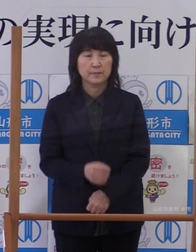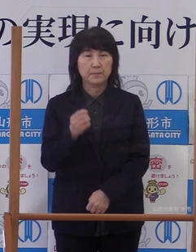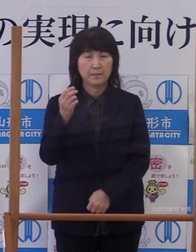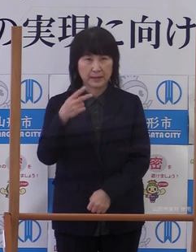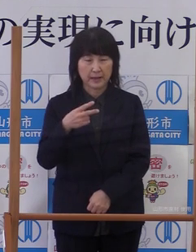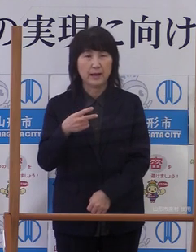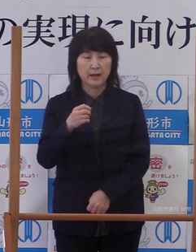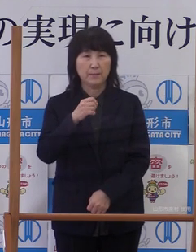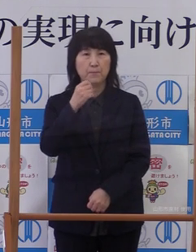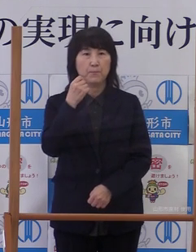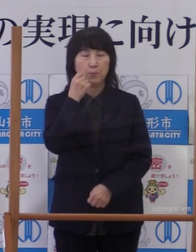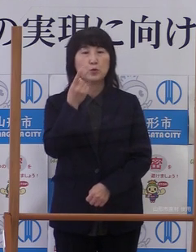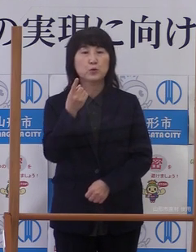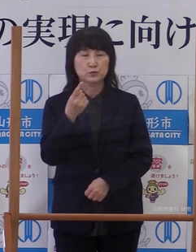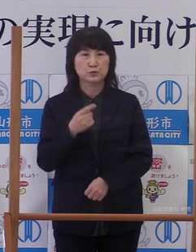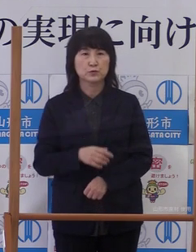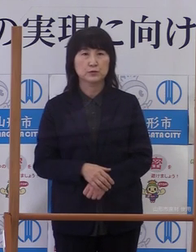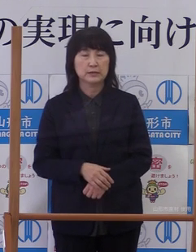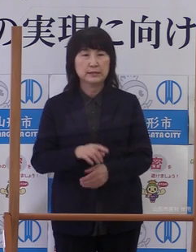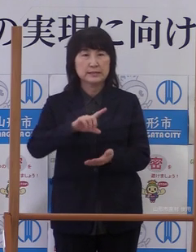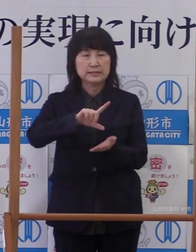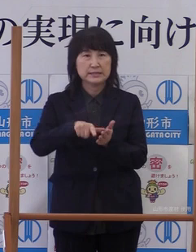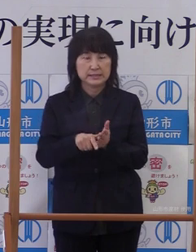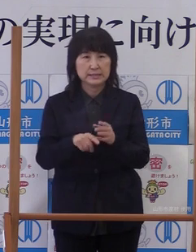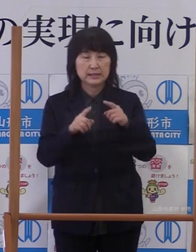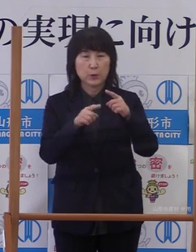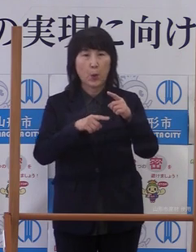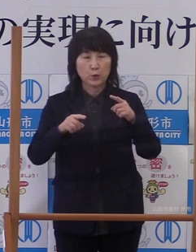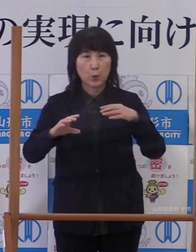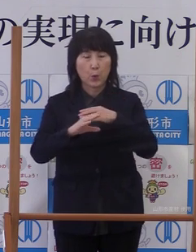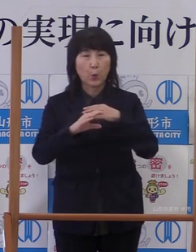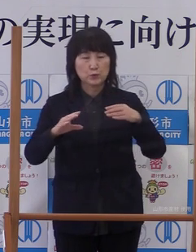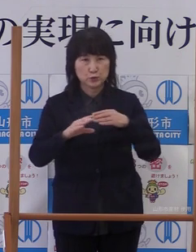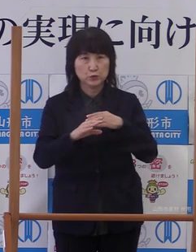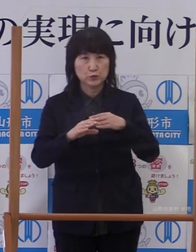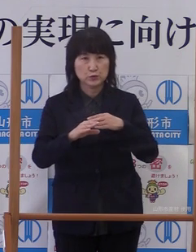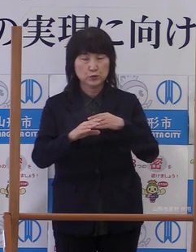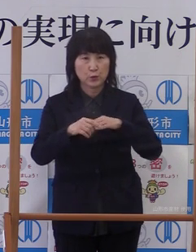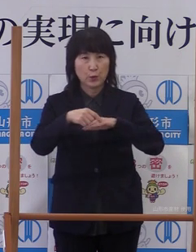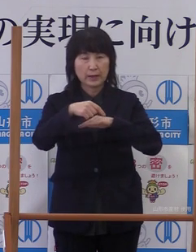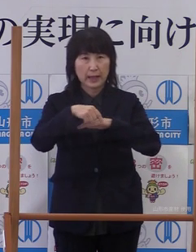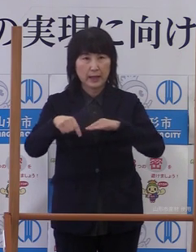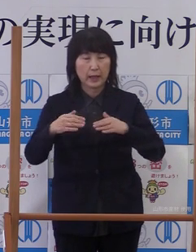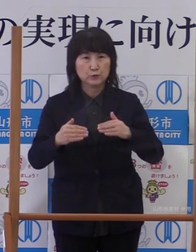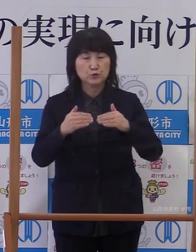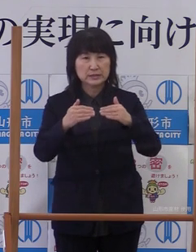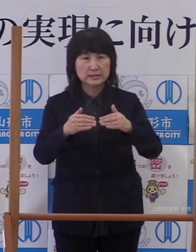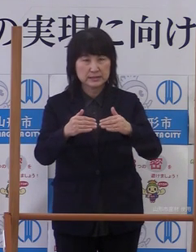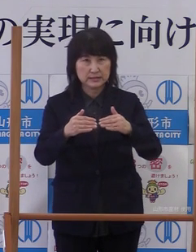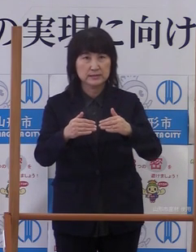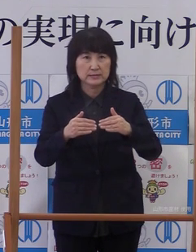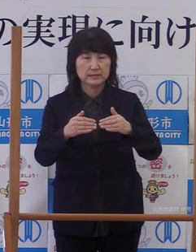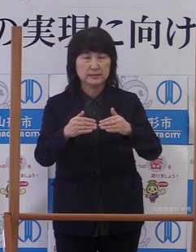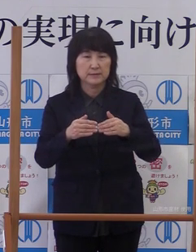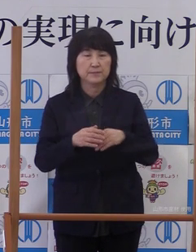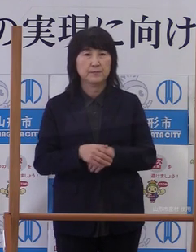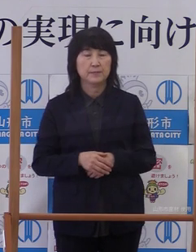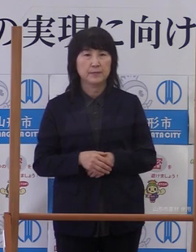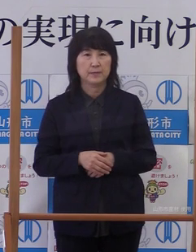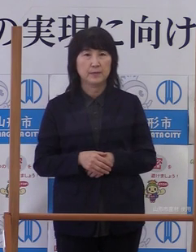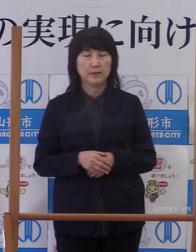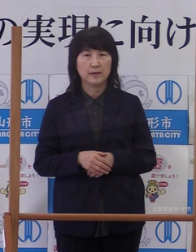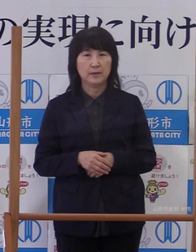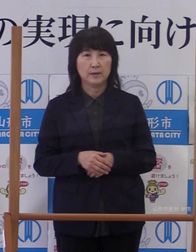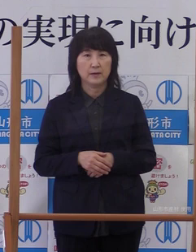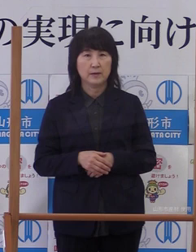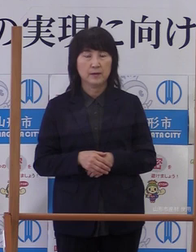またもう一つですね、地域公共交通の計画推進事業ということで、やはりいよいよこ